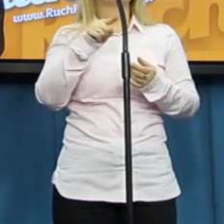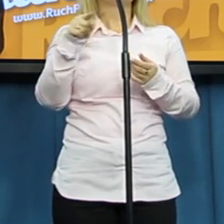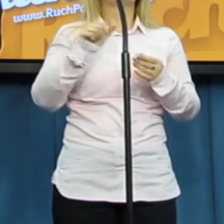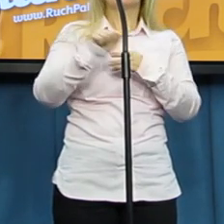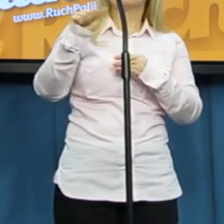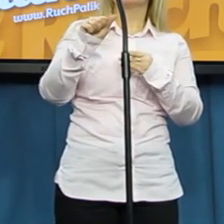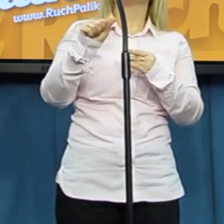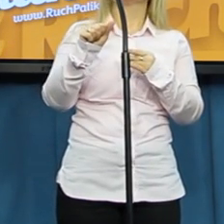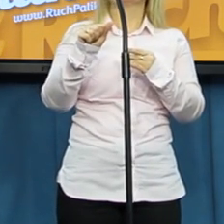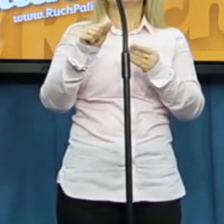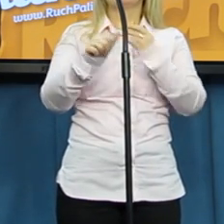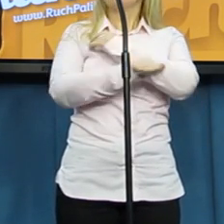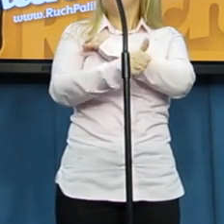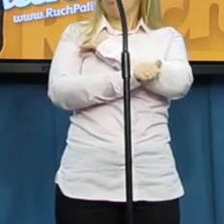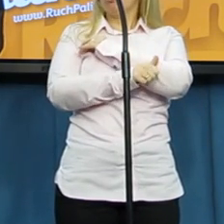wynika z